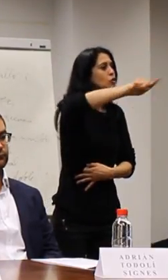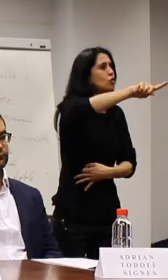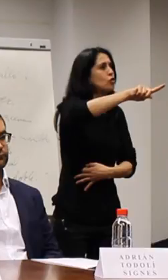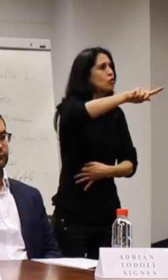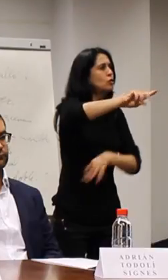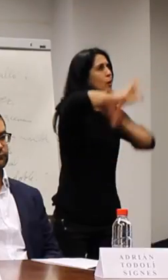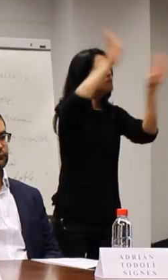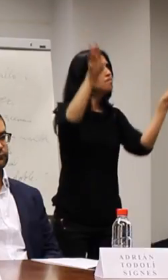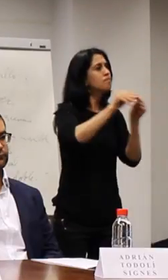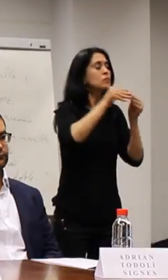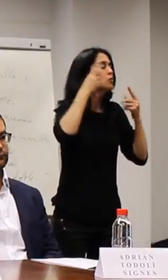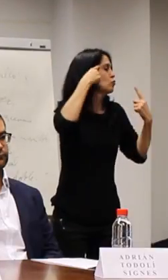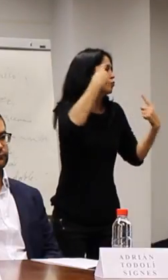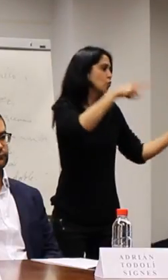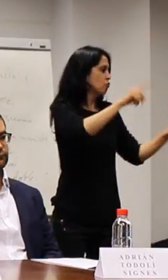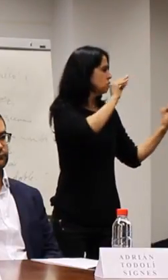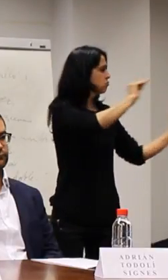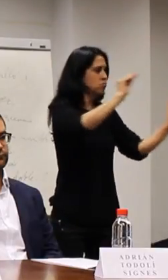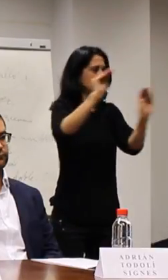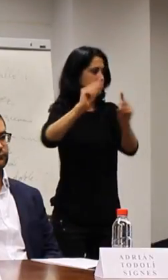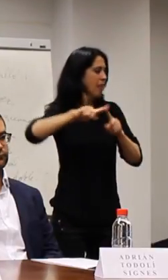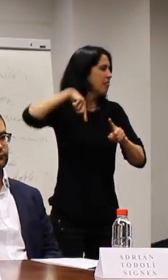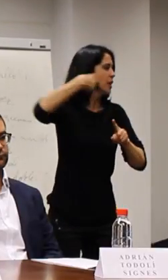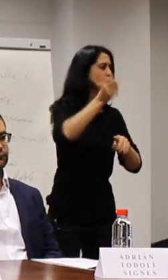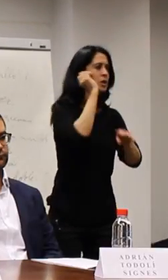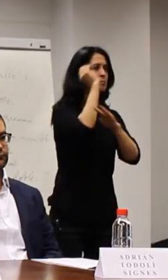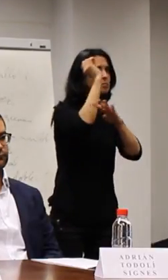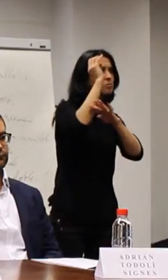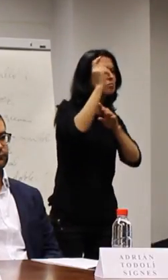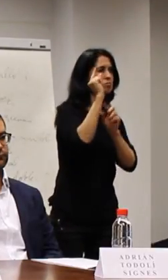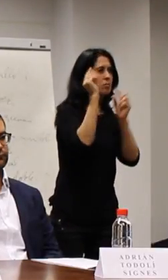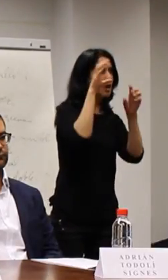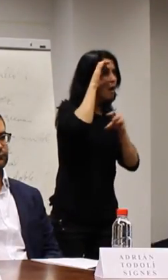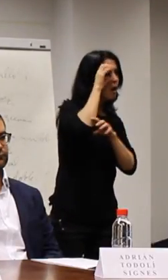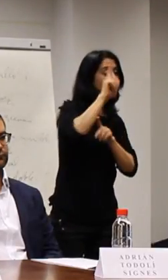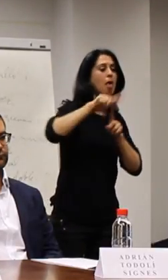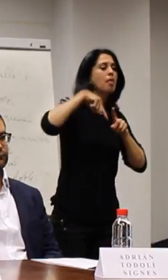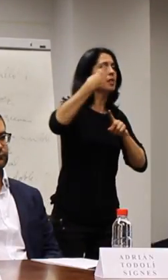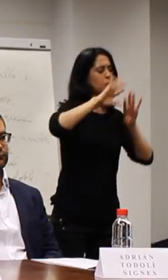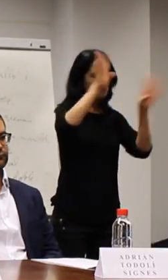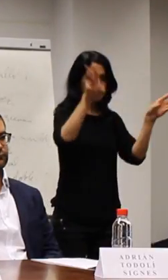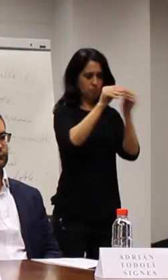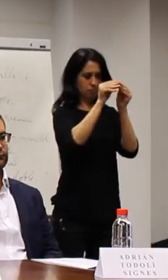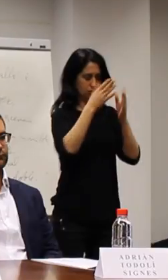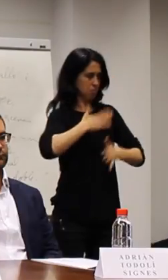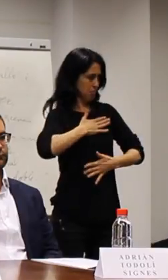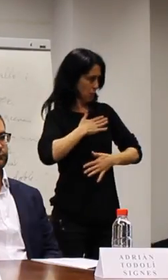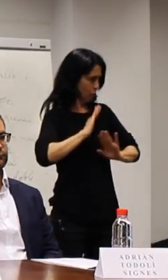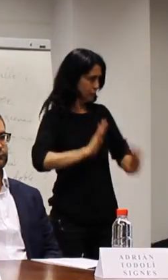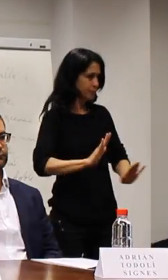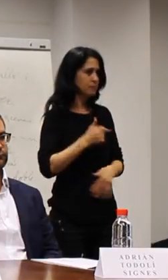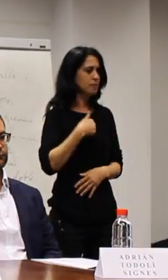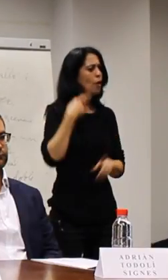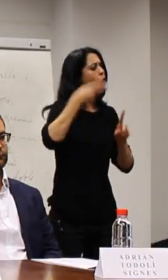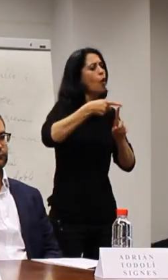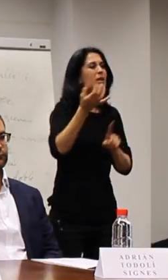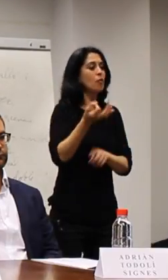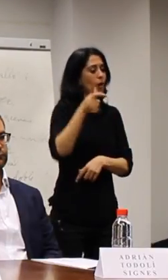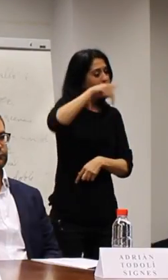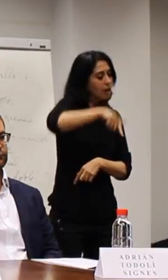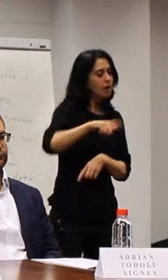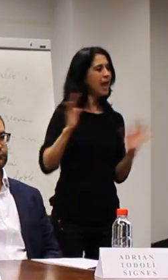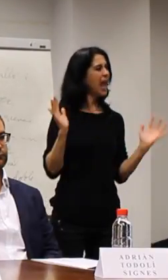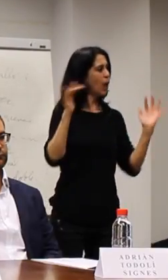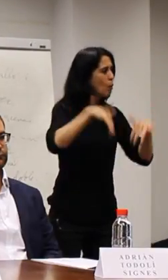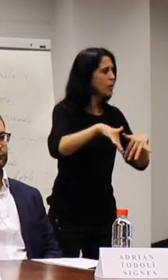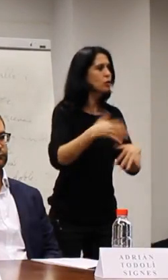conclusions després. El que volem en aquest espai és tindre un encontre en el que n'hi hagi pensament,